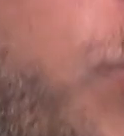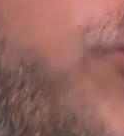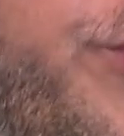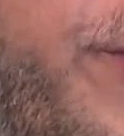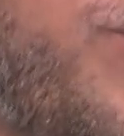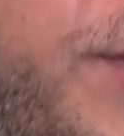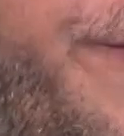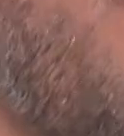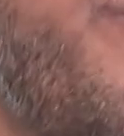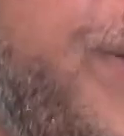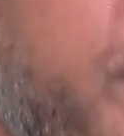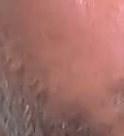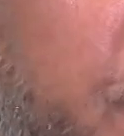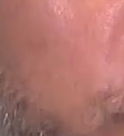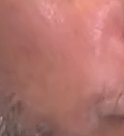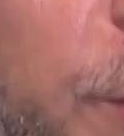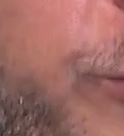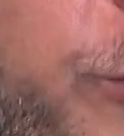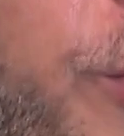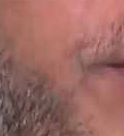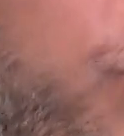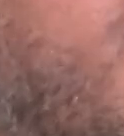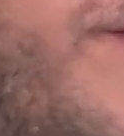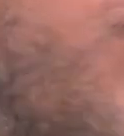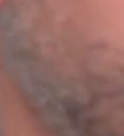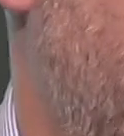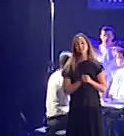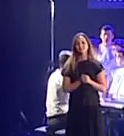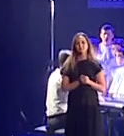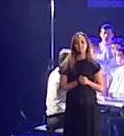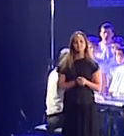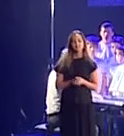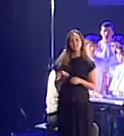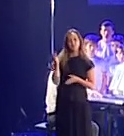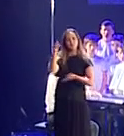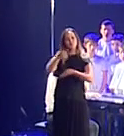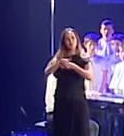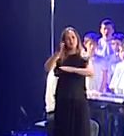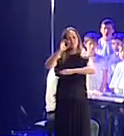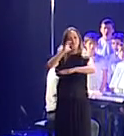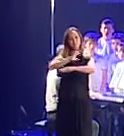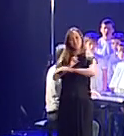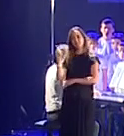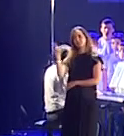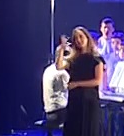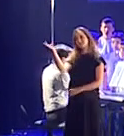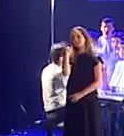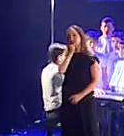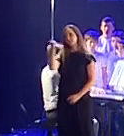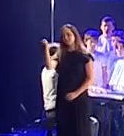culturelle, soit de pouvoir aussi faire revenir des publics sourds ou malentendants dans ce qu'ils avaient connu auparavant. Selon la Fondation de l'audition en